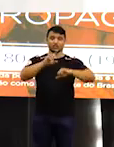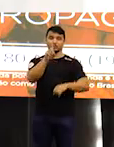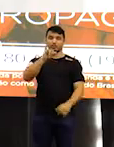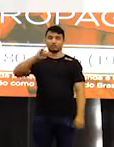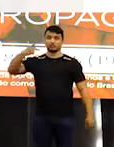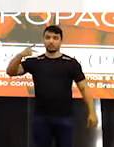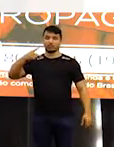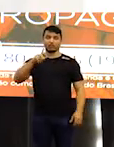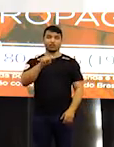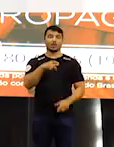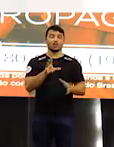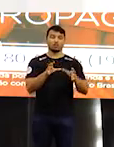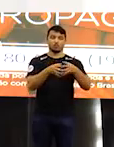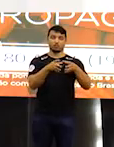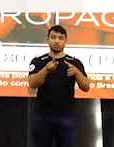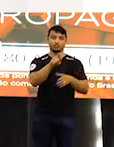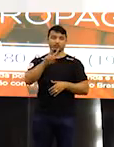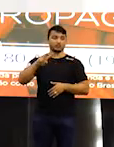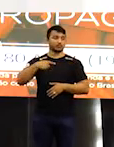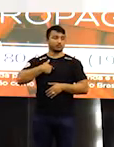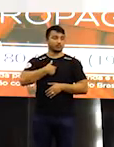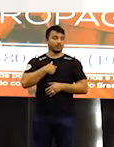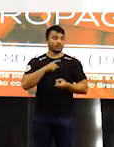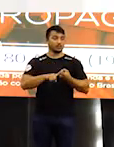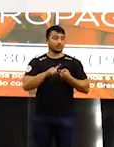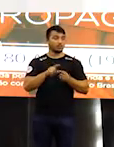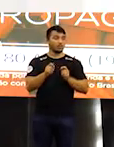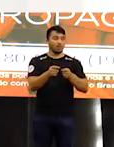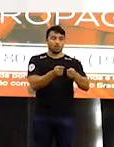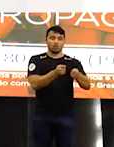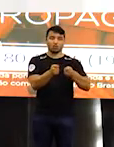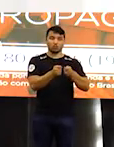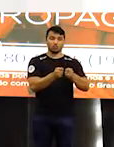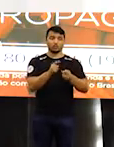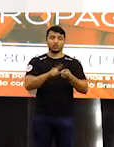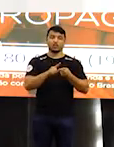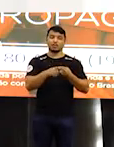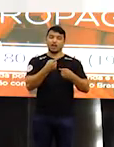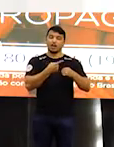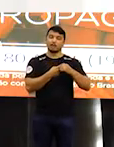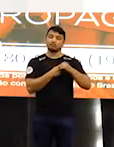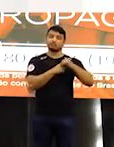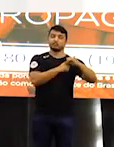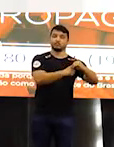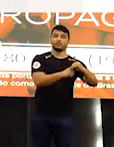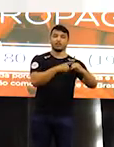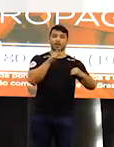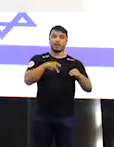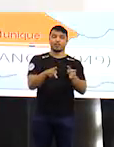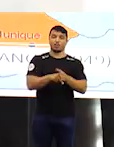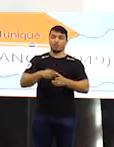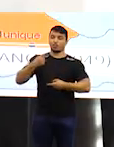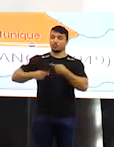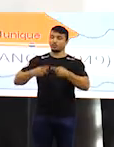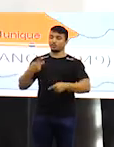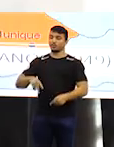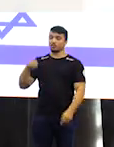governo Vargas, certo? O controle exatamente e a censura política no